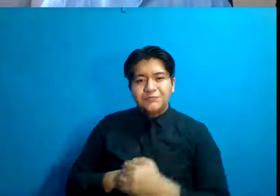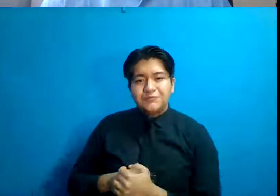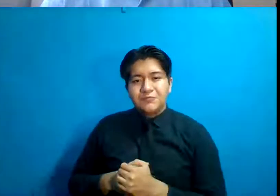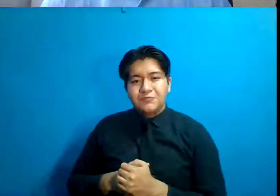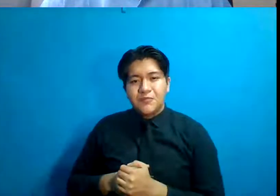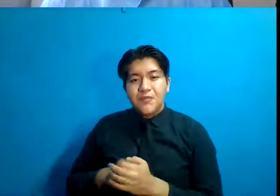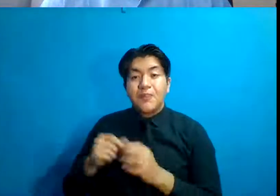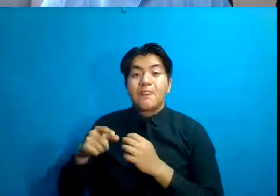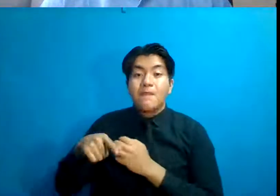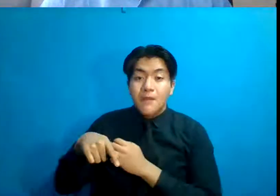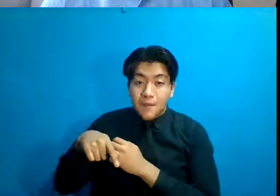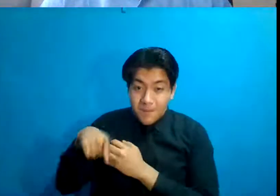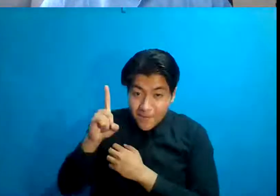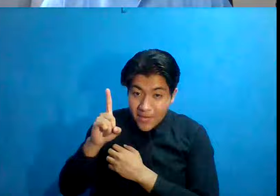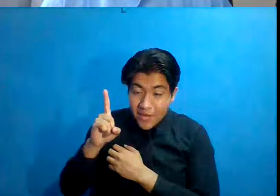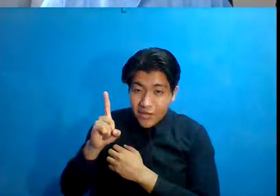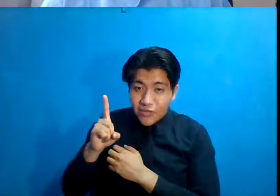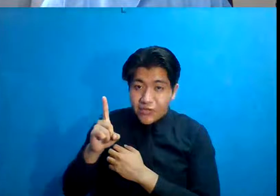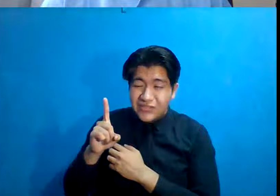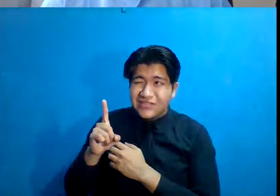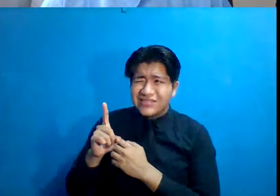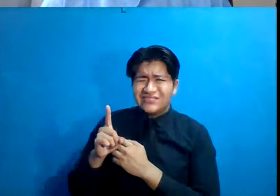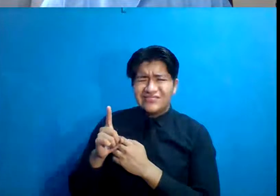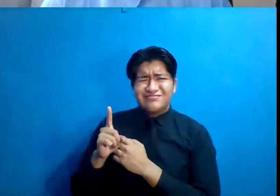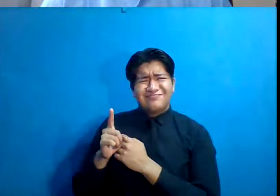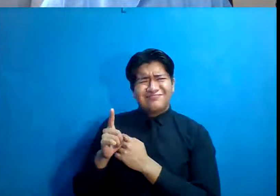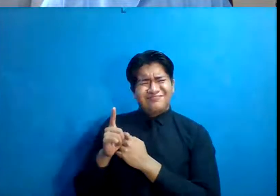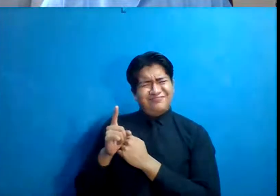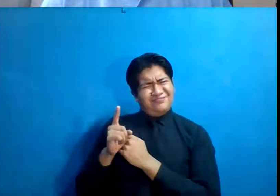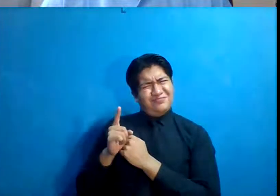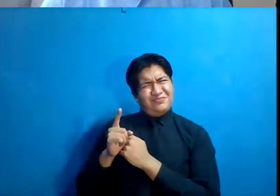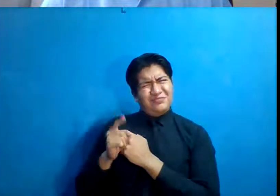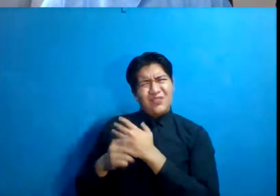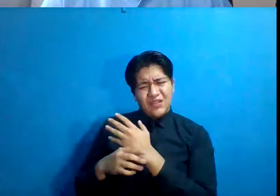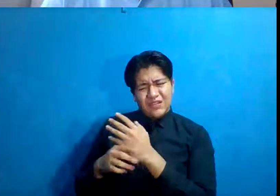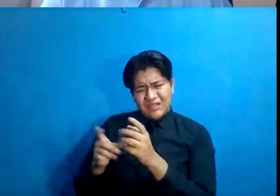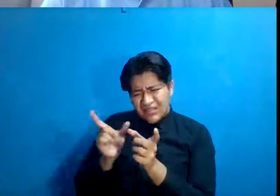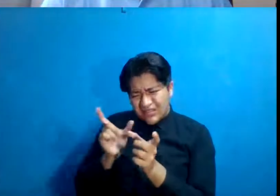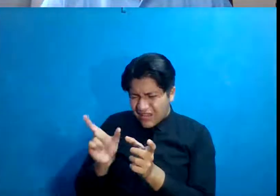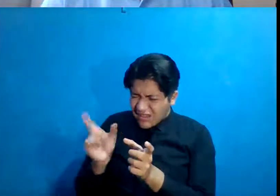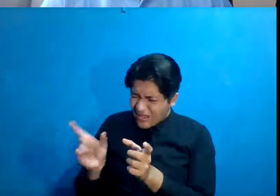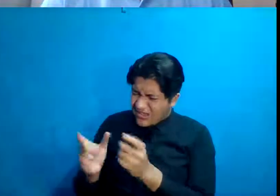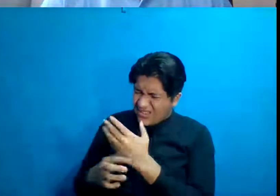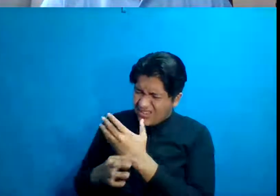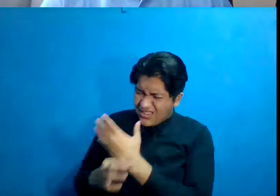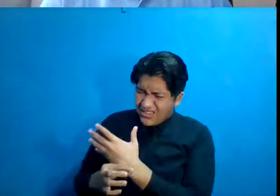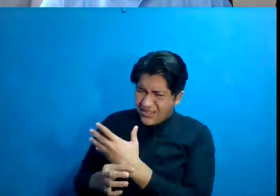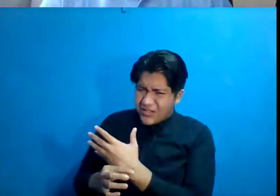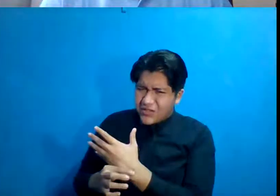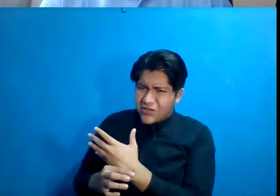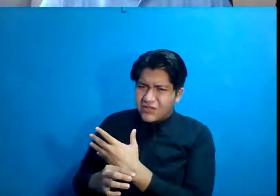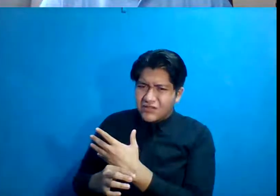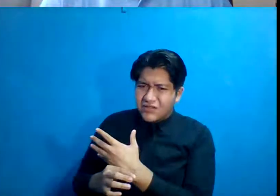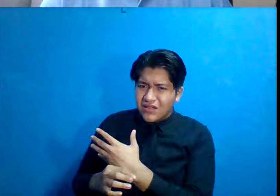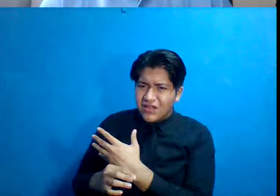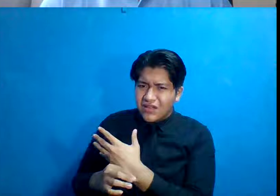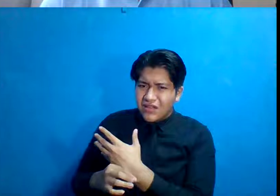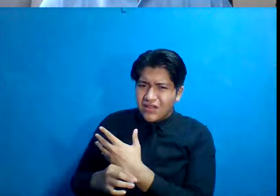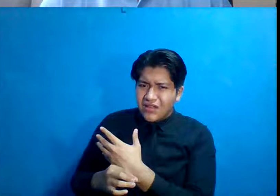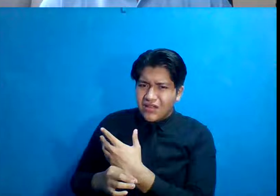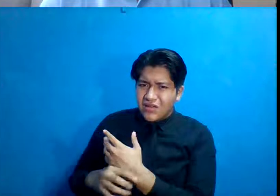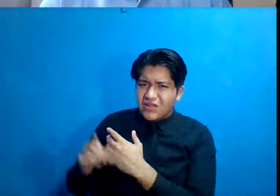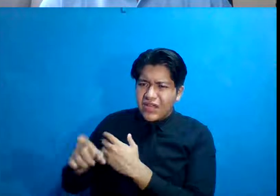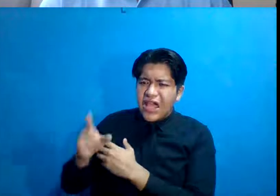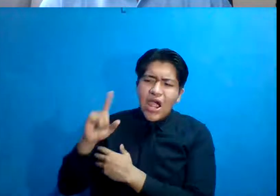Pero no me quedó claro donde dice que es una ofensa para